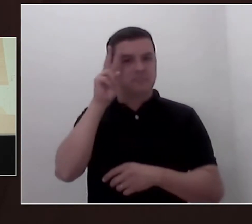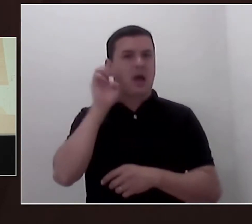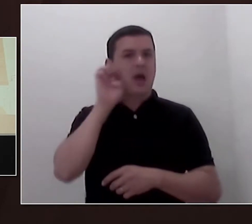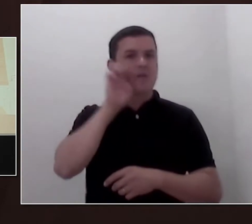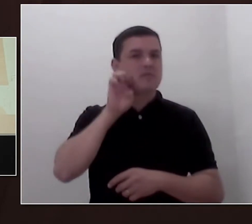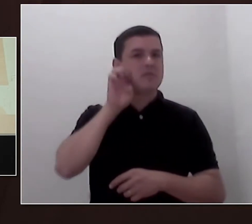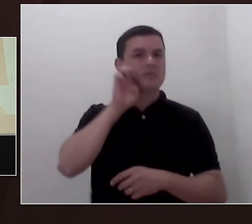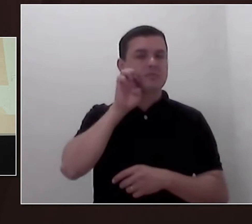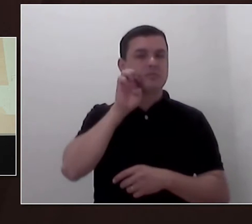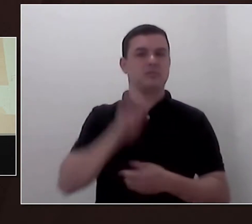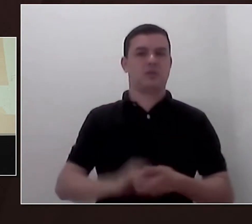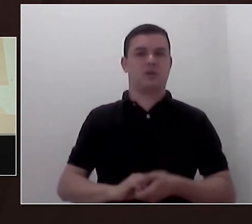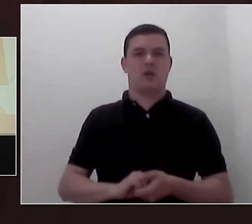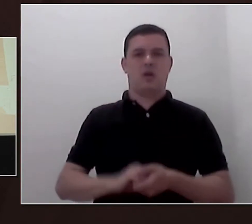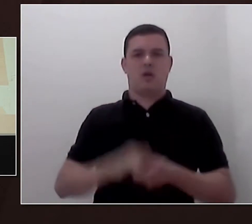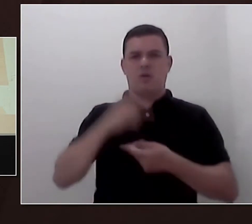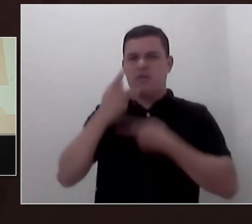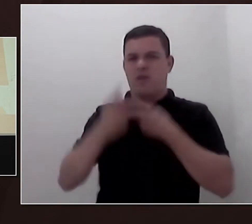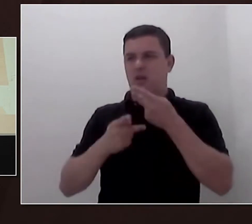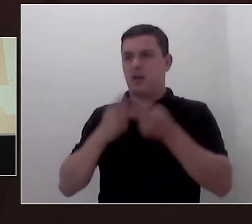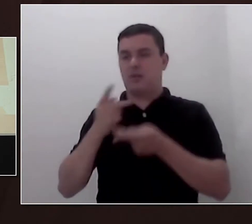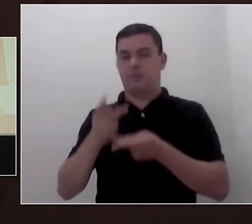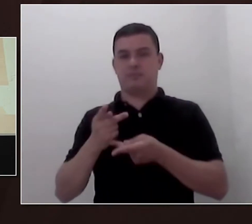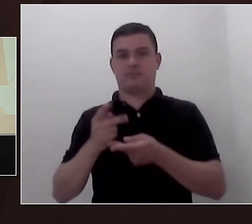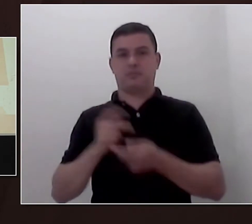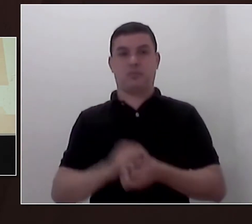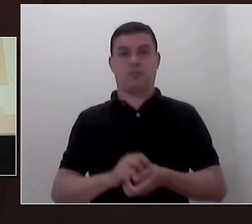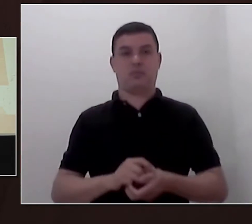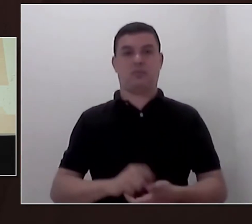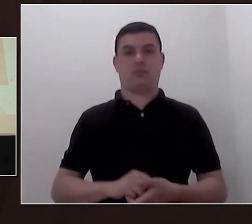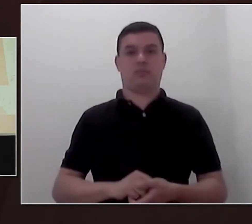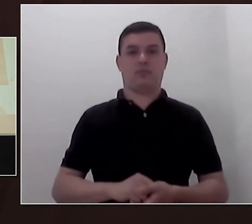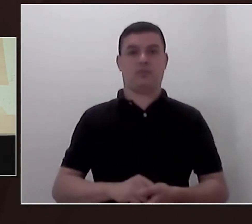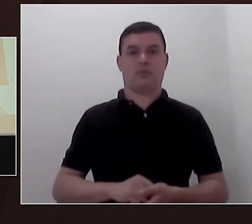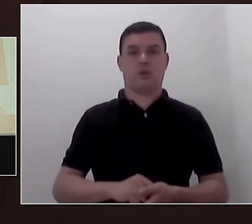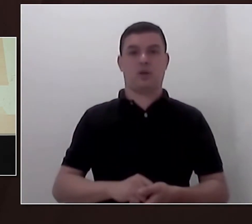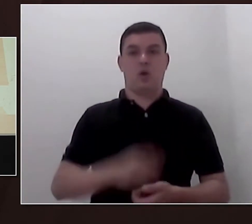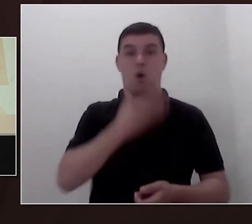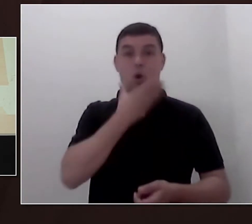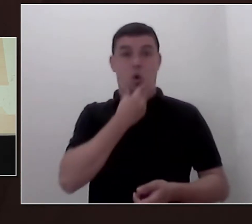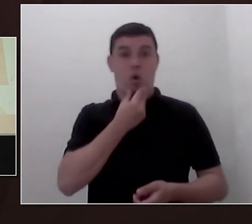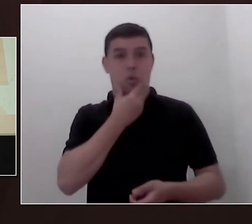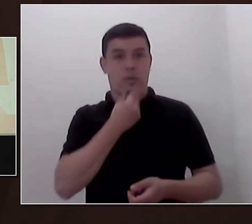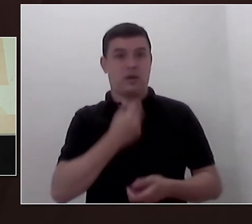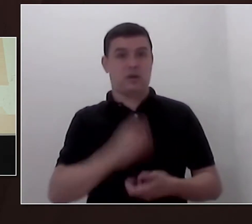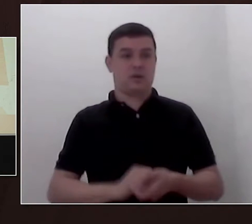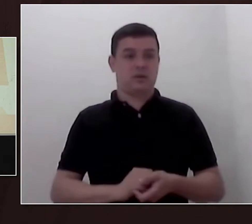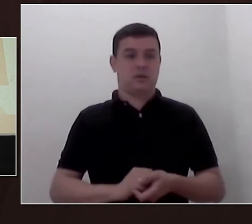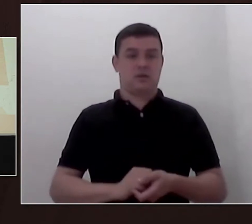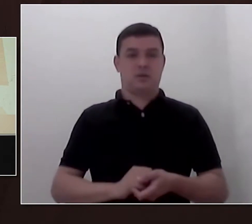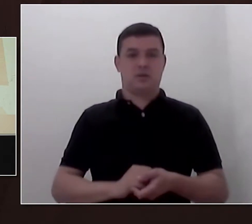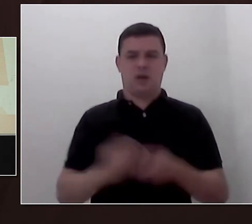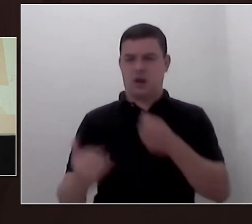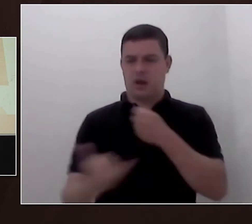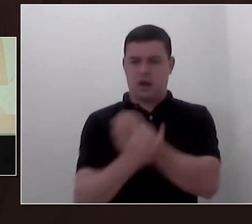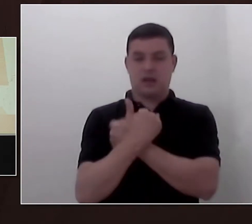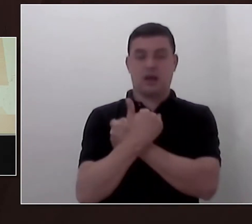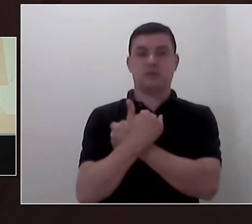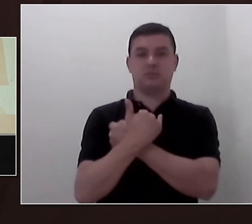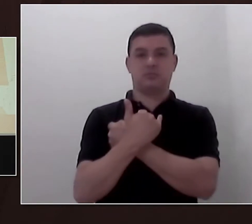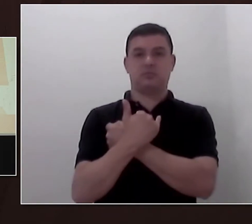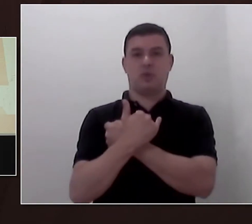Utilizando-se dos favores de grandes homens, em especial dos imperadores, ele despiu o